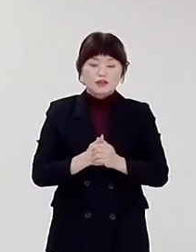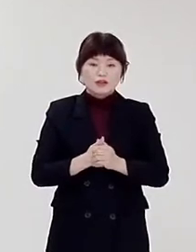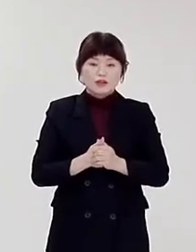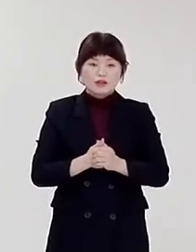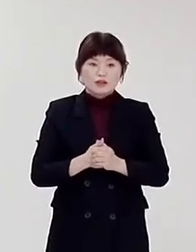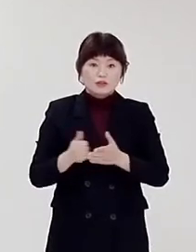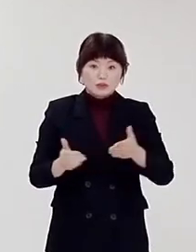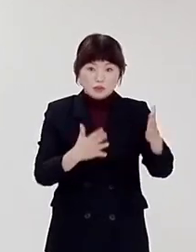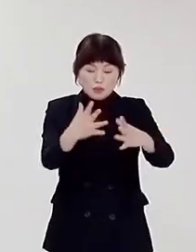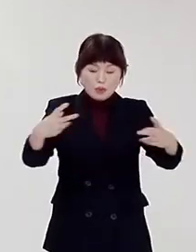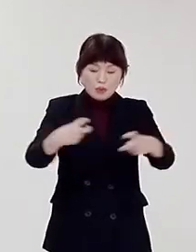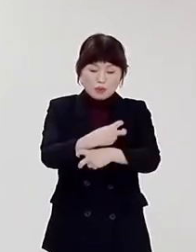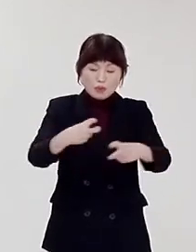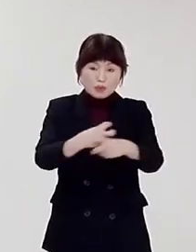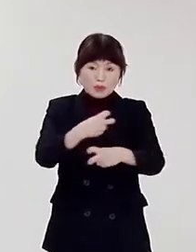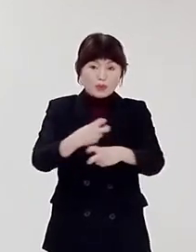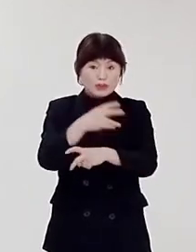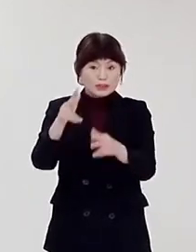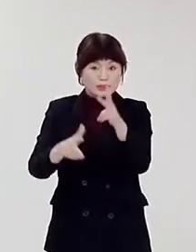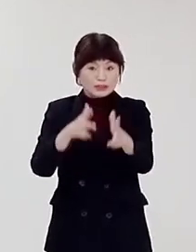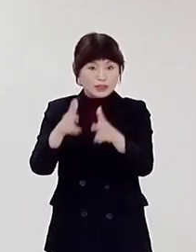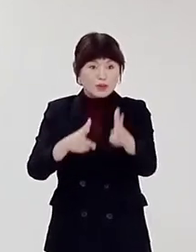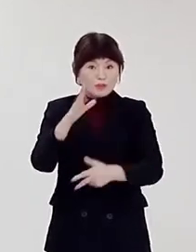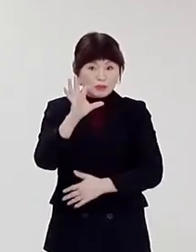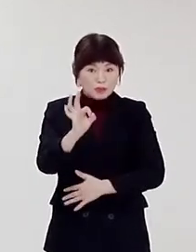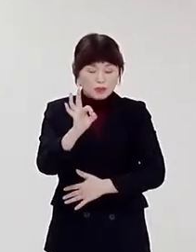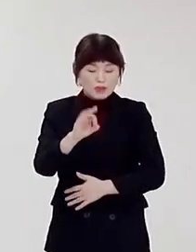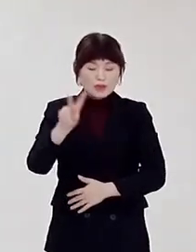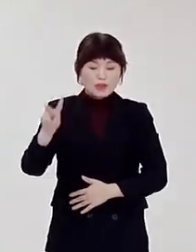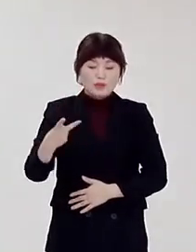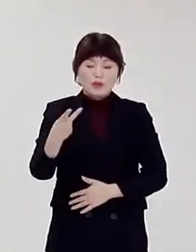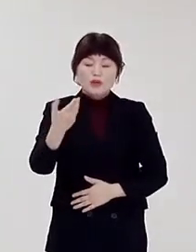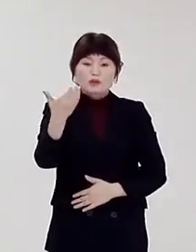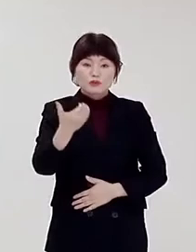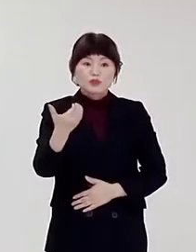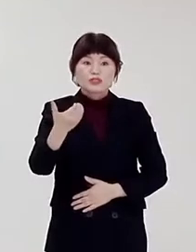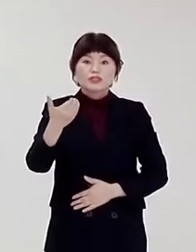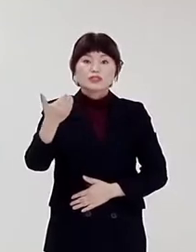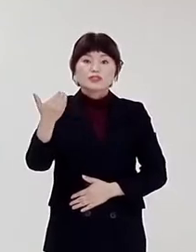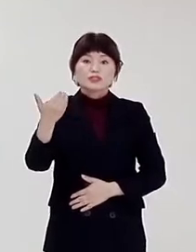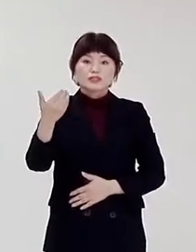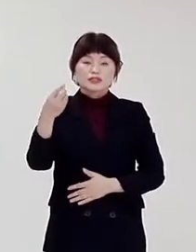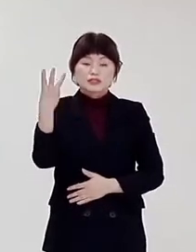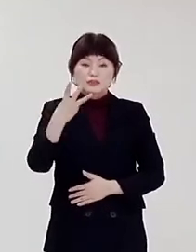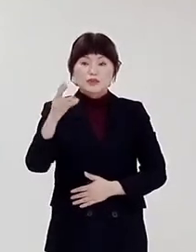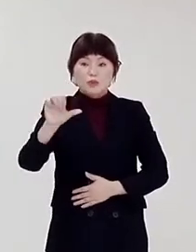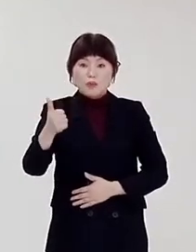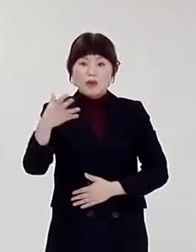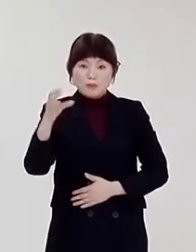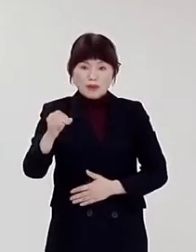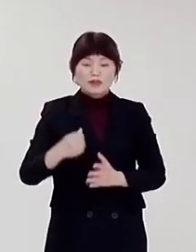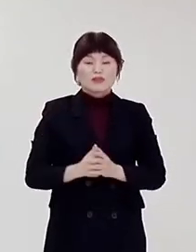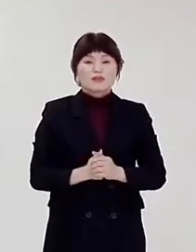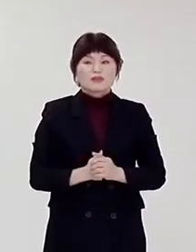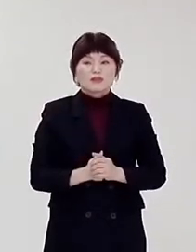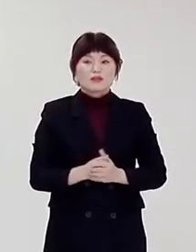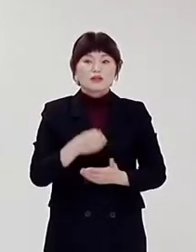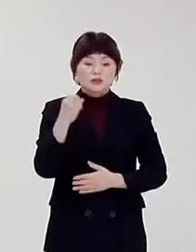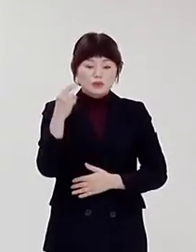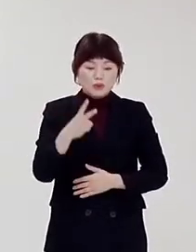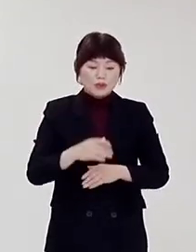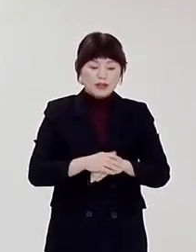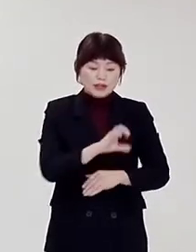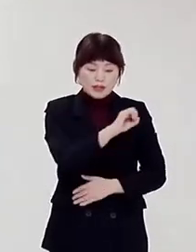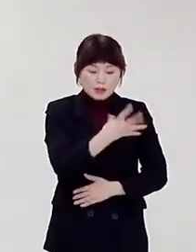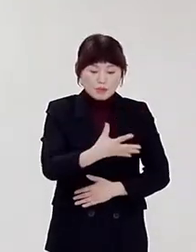화도 양평간 고속도로 279억 3,500만 원, 양평 이천간 고속도로